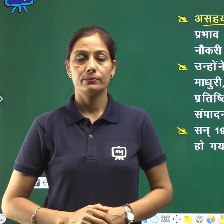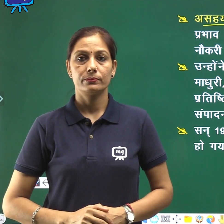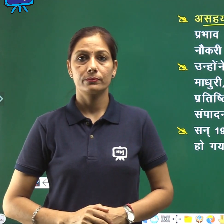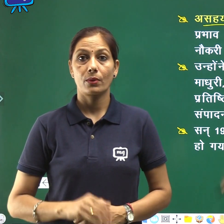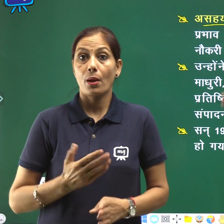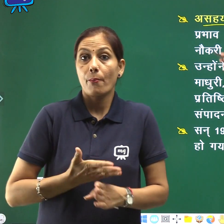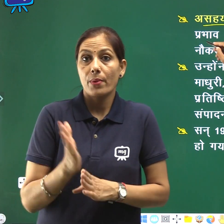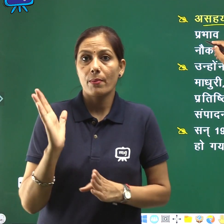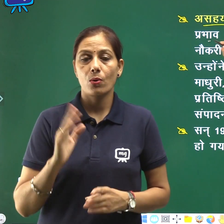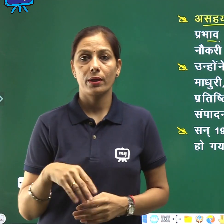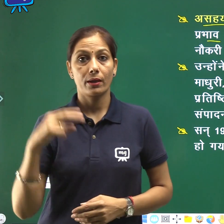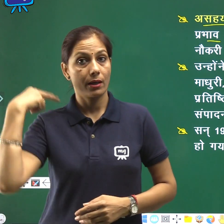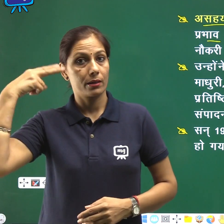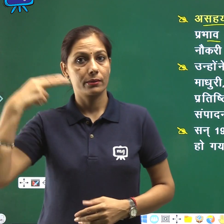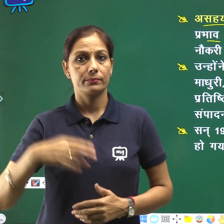प्रभाव के कारण